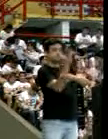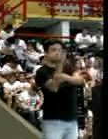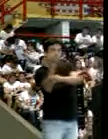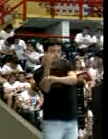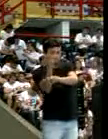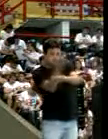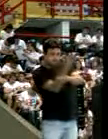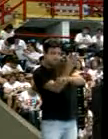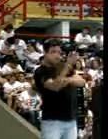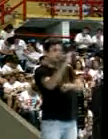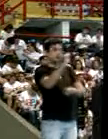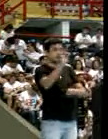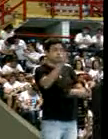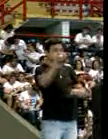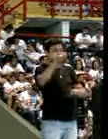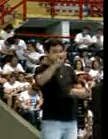Caatinga,